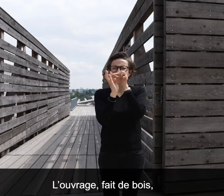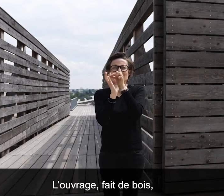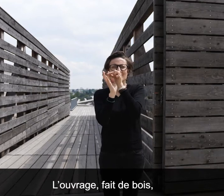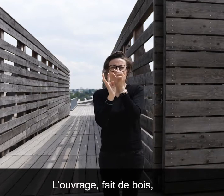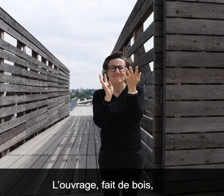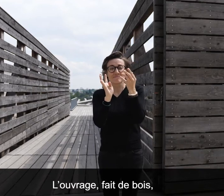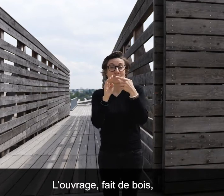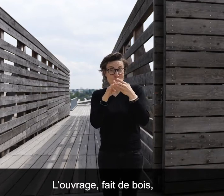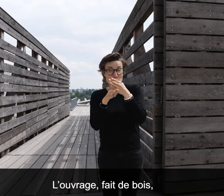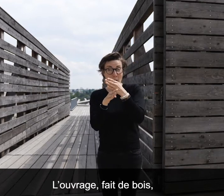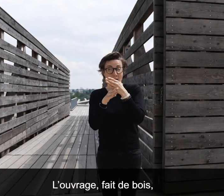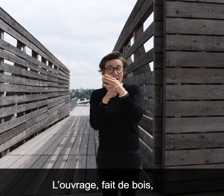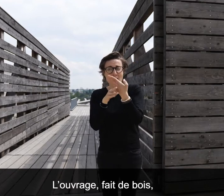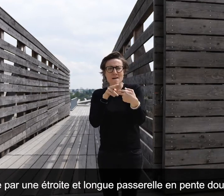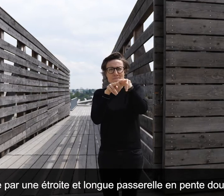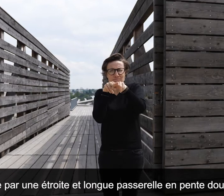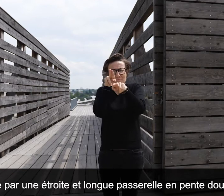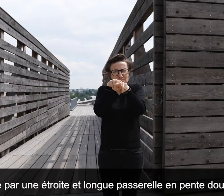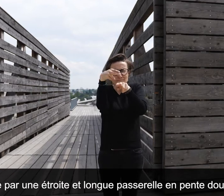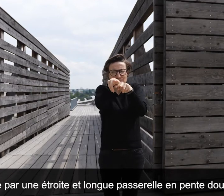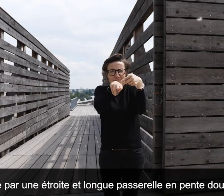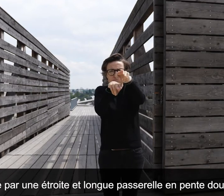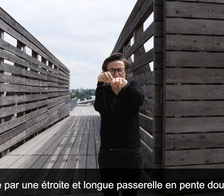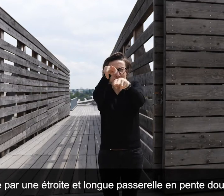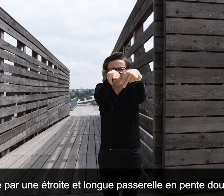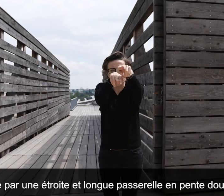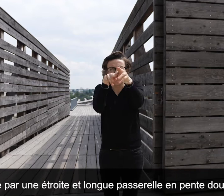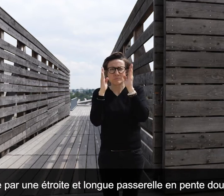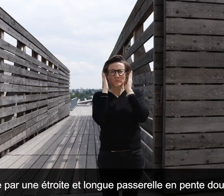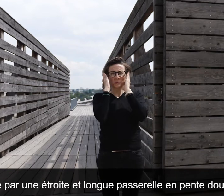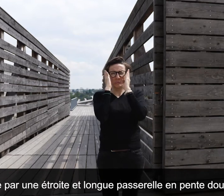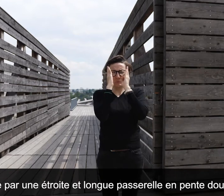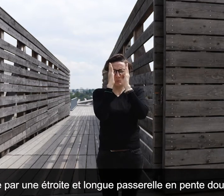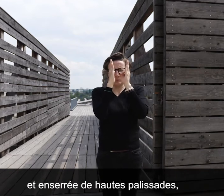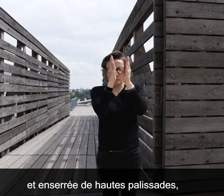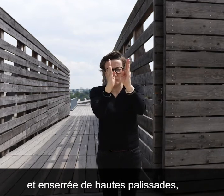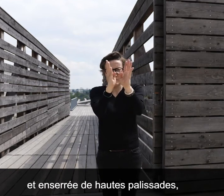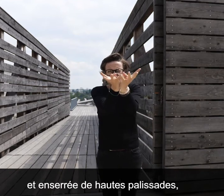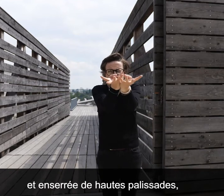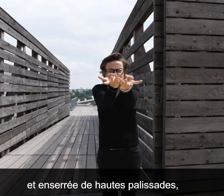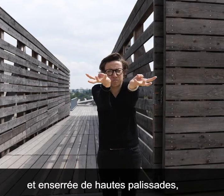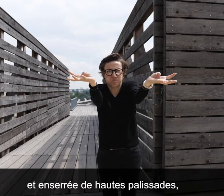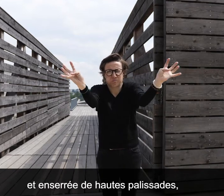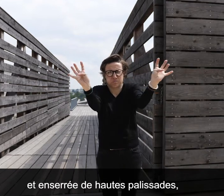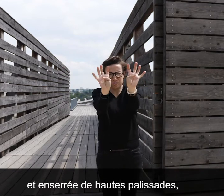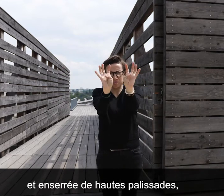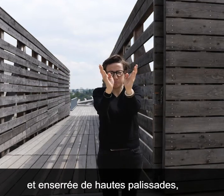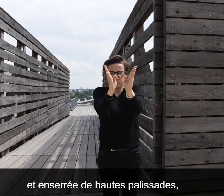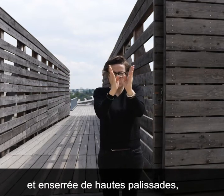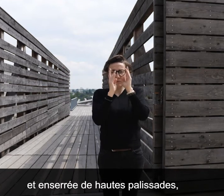l'ouvragé fait de bois débute par une étroite et longue passerelle en pente douce est enserré de hautes palissades qui offre une perspective